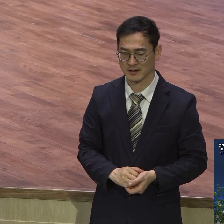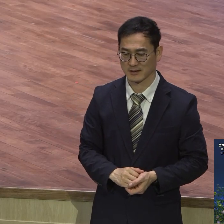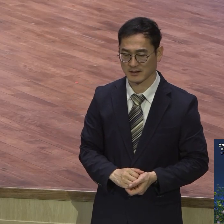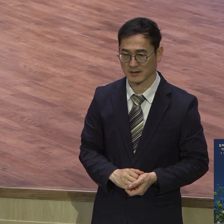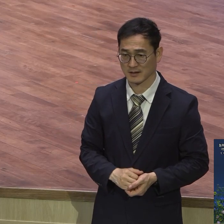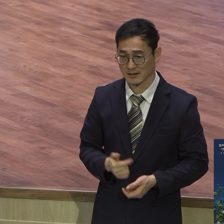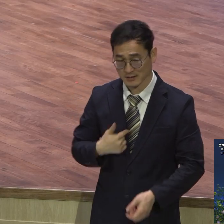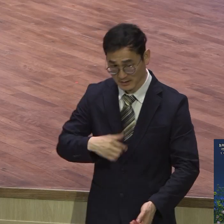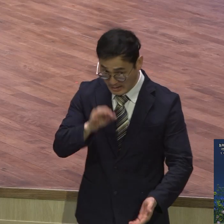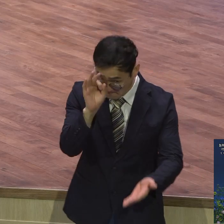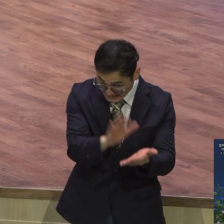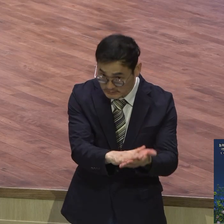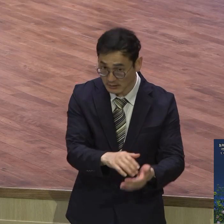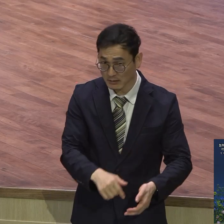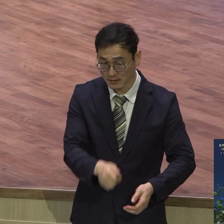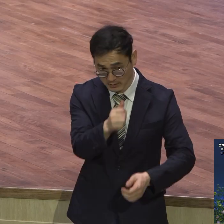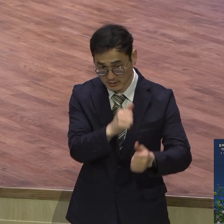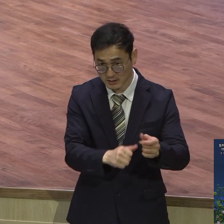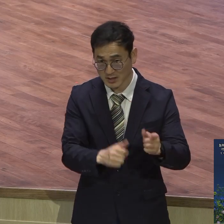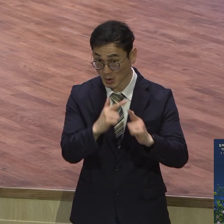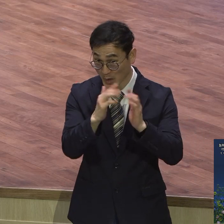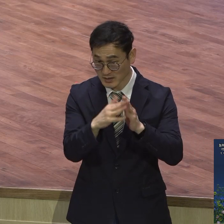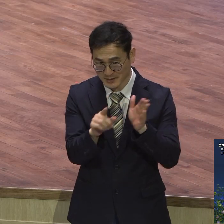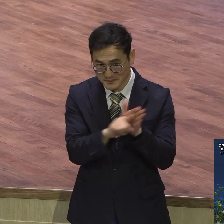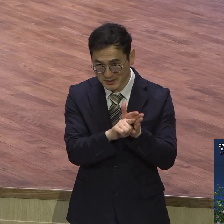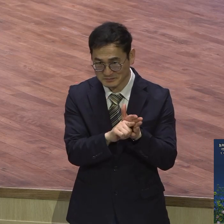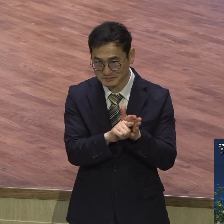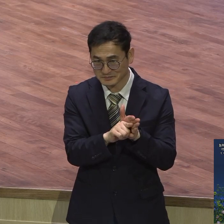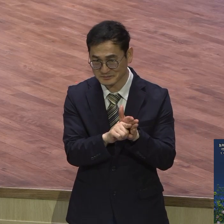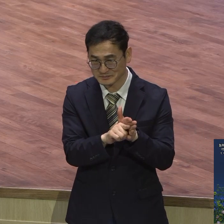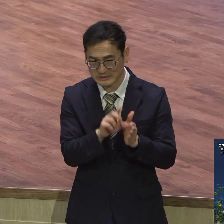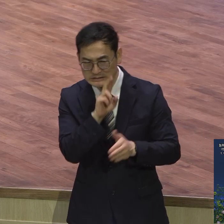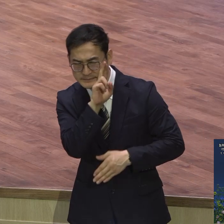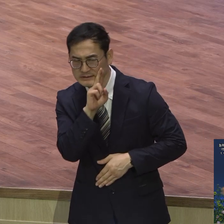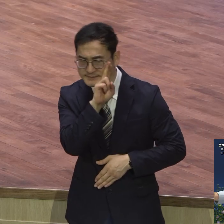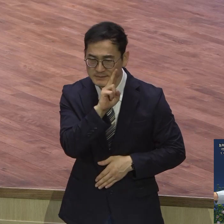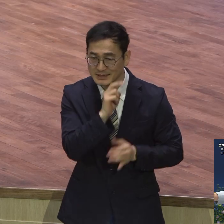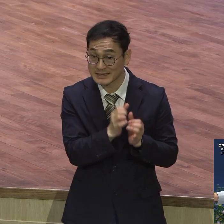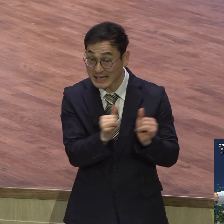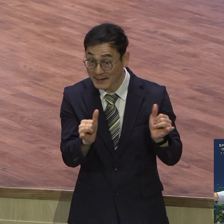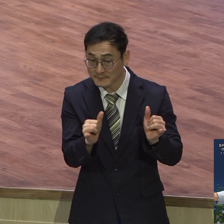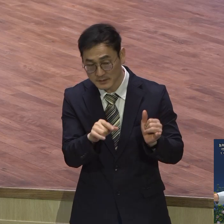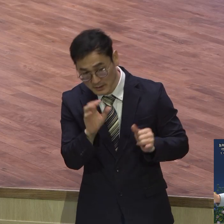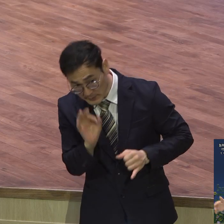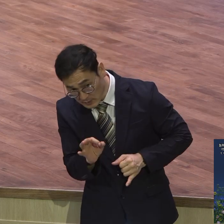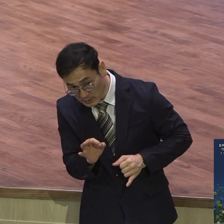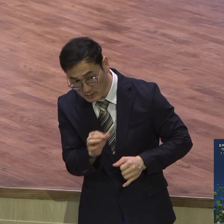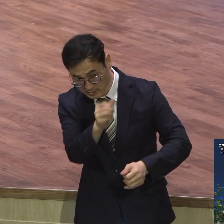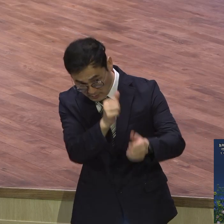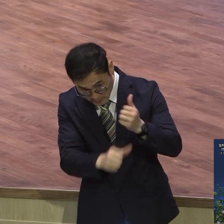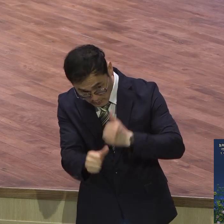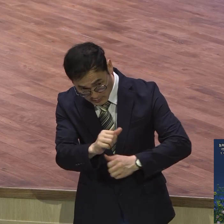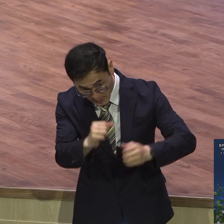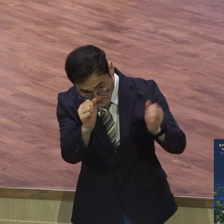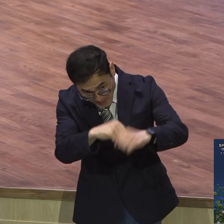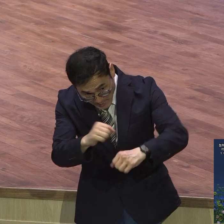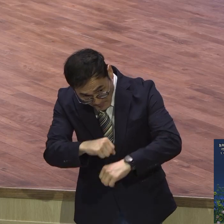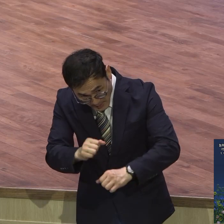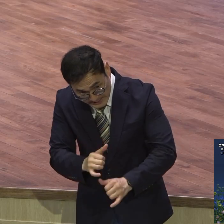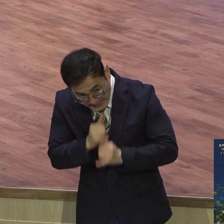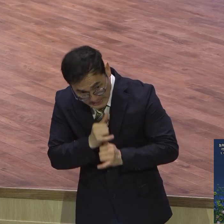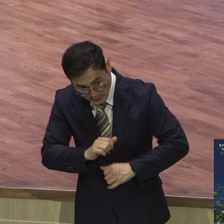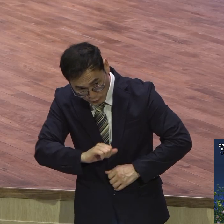정확하게 봤다니까 삼사대 교회에서 불신앙적인 말하고 매우 부정적인 말하고 삼사 후손들 손주까지 자살한